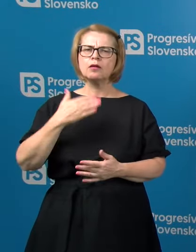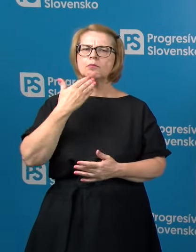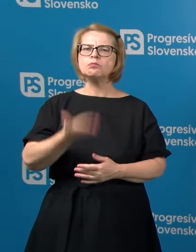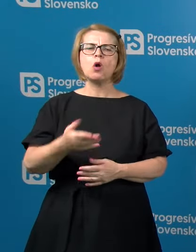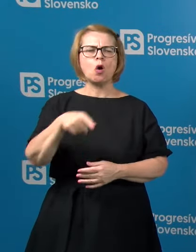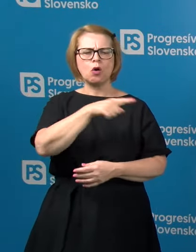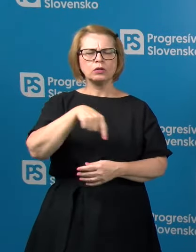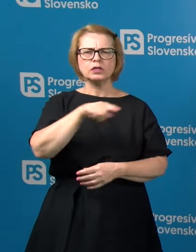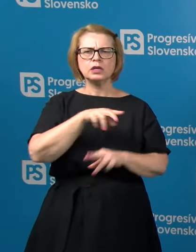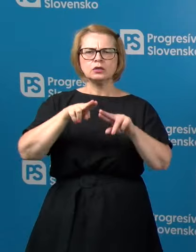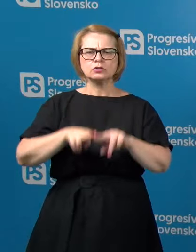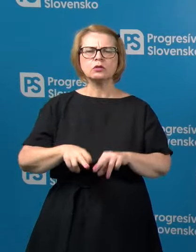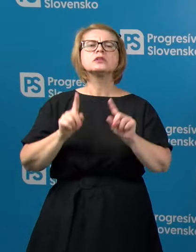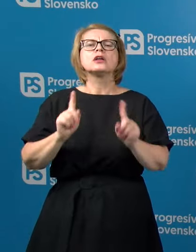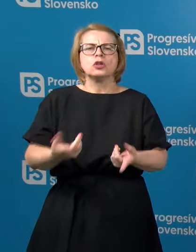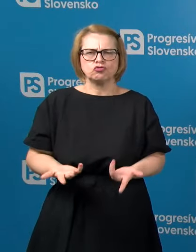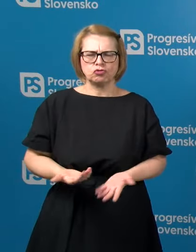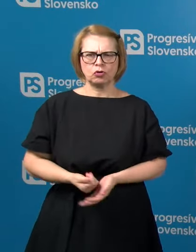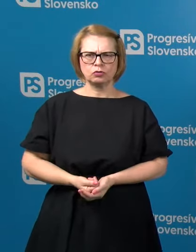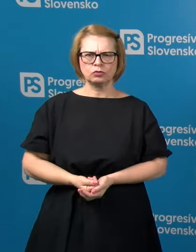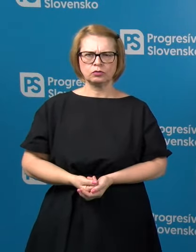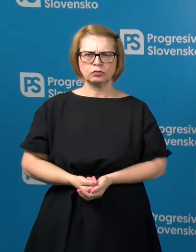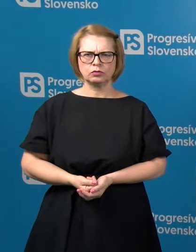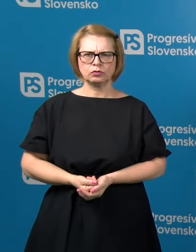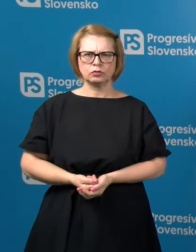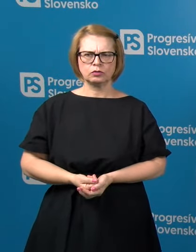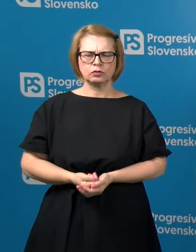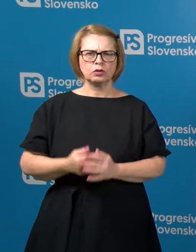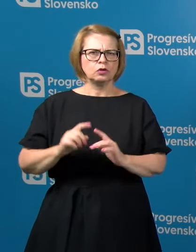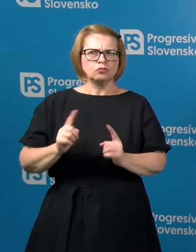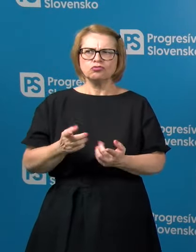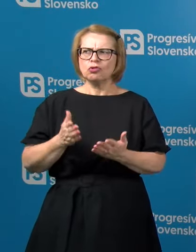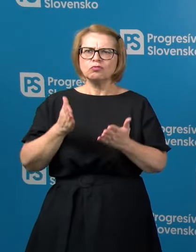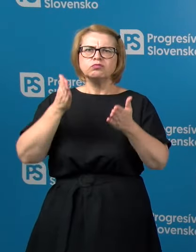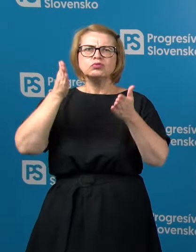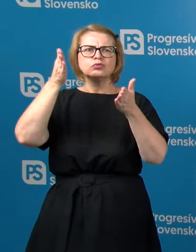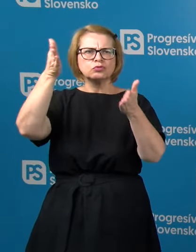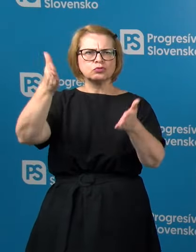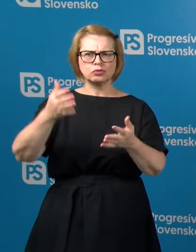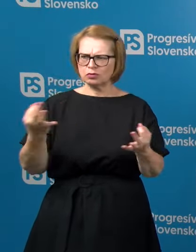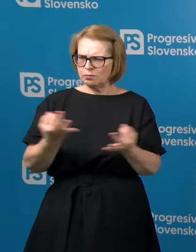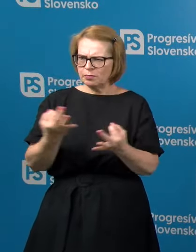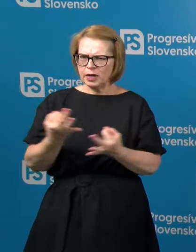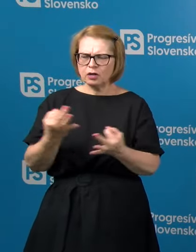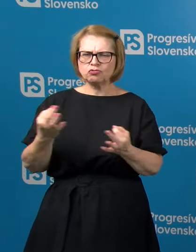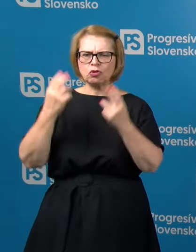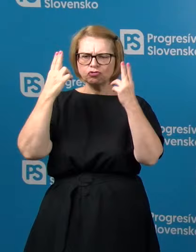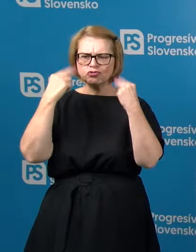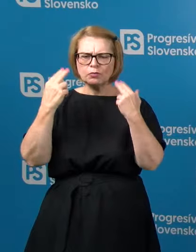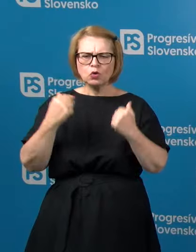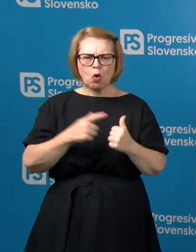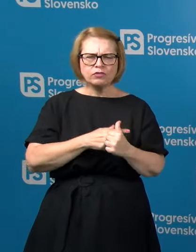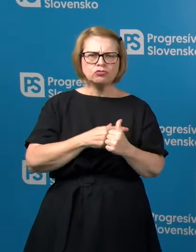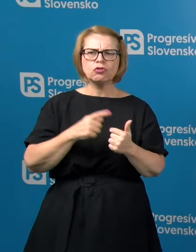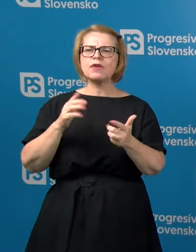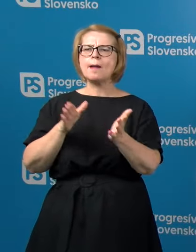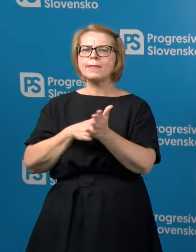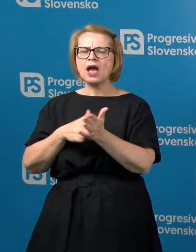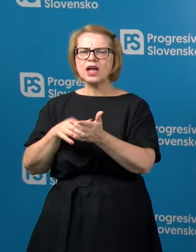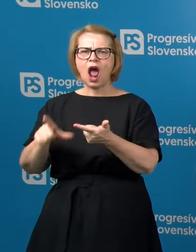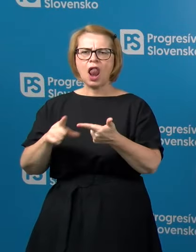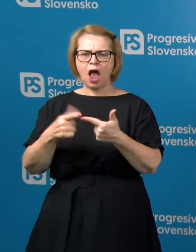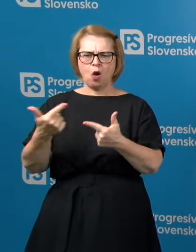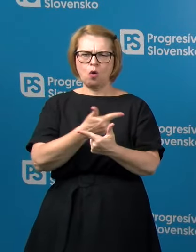kultúry zostane? Čo je vlastne tá vízia, ktorá vedie Martinu Šimkovičovú a Lukáša Machalu